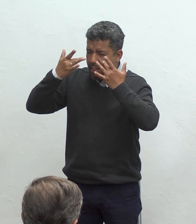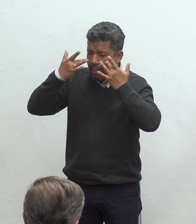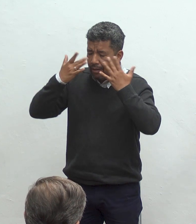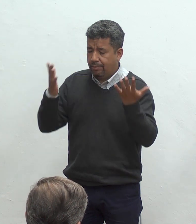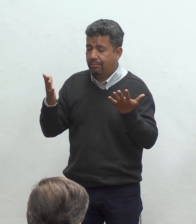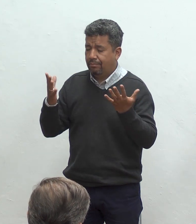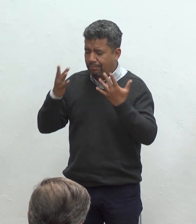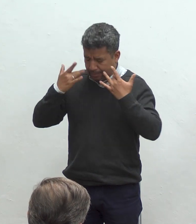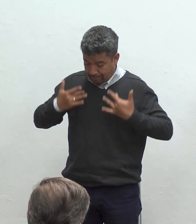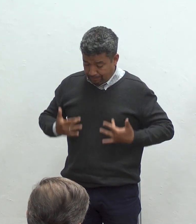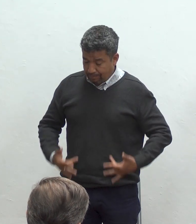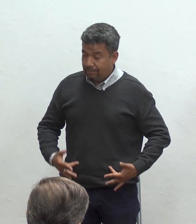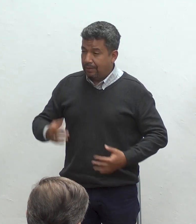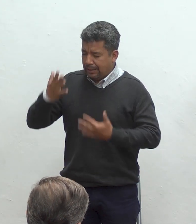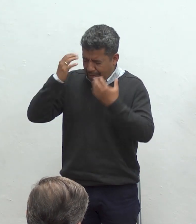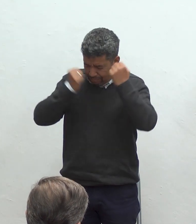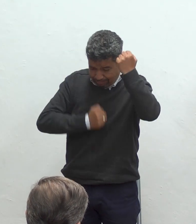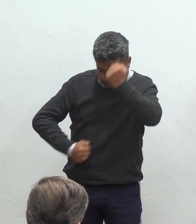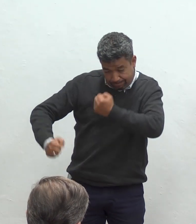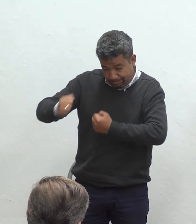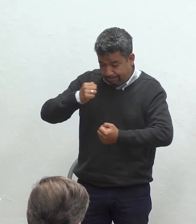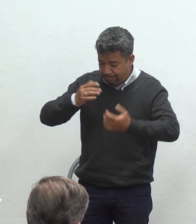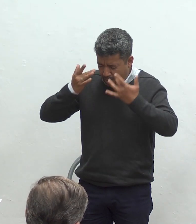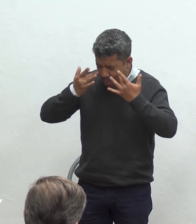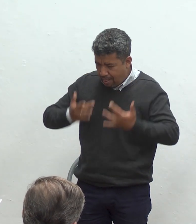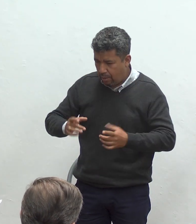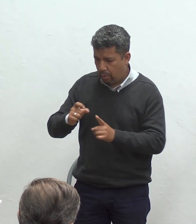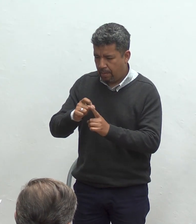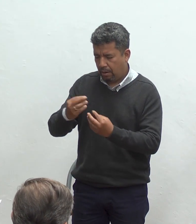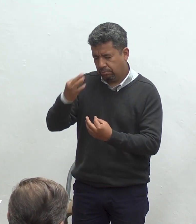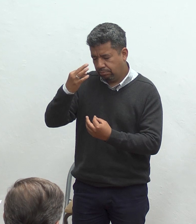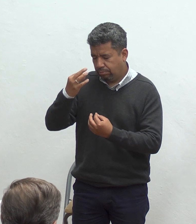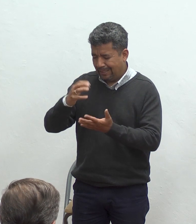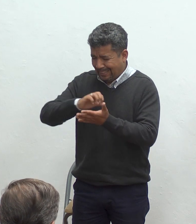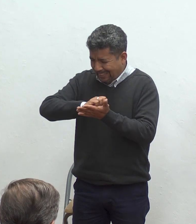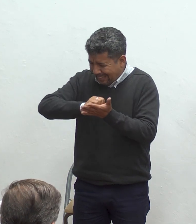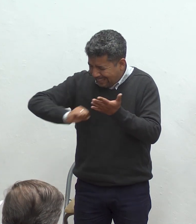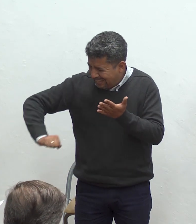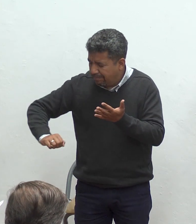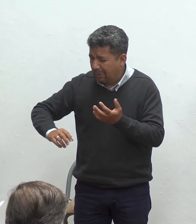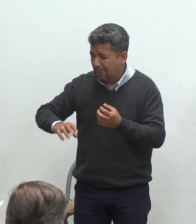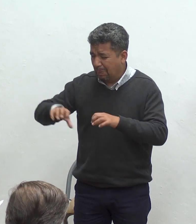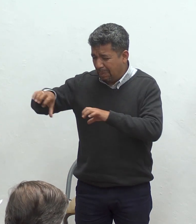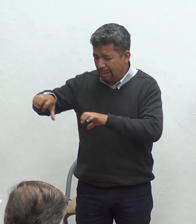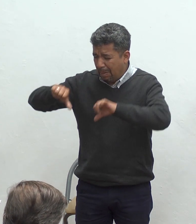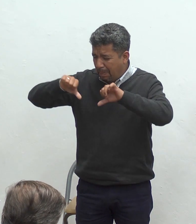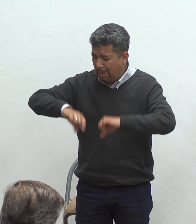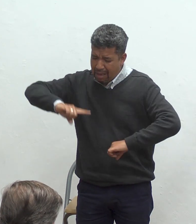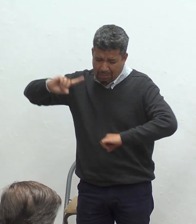arrugas, Señor, que nos ha limpiado, nos ha lavado por el lavamiento de la palabra, nos ha quitado, Señor, todo el oprobio, toda